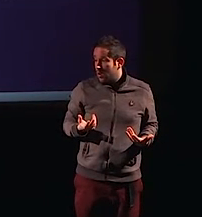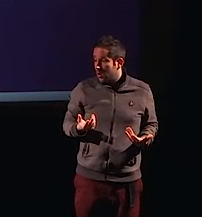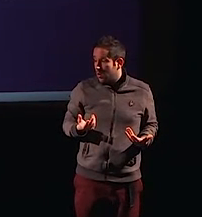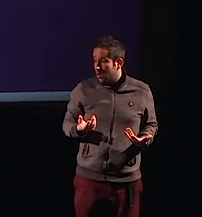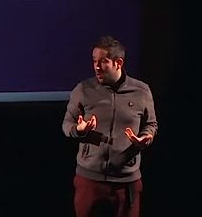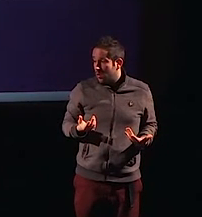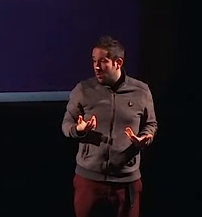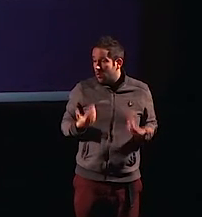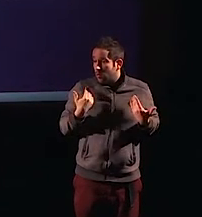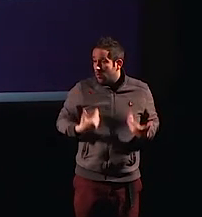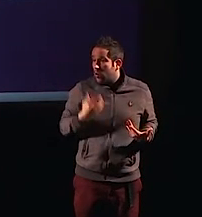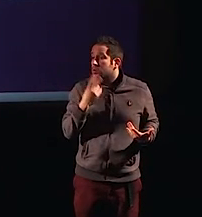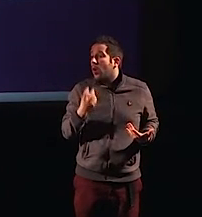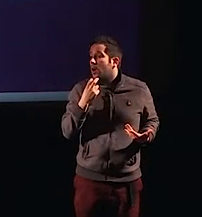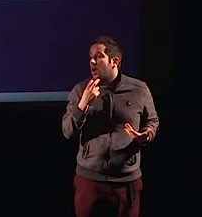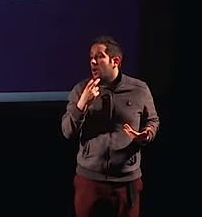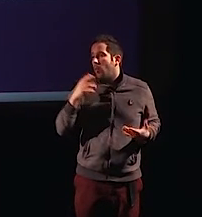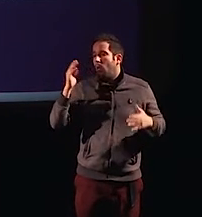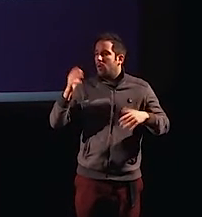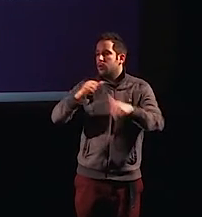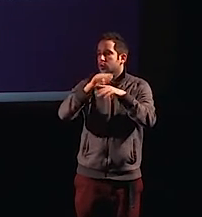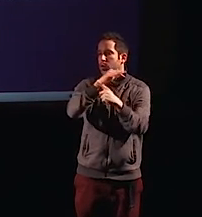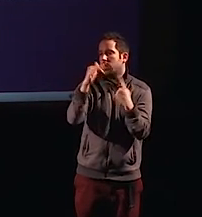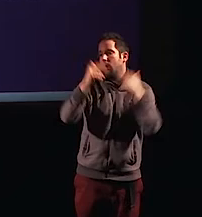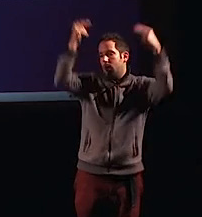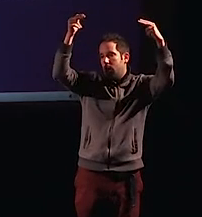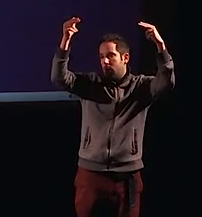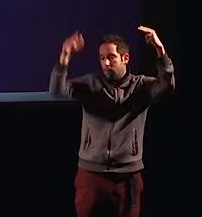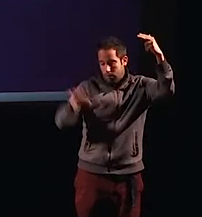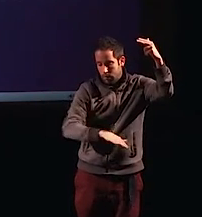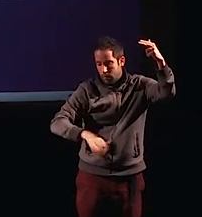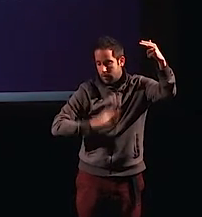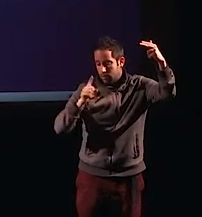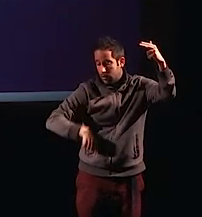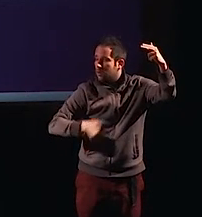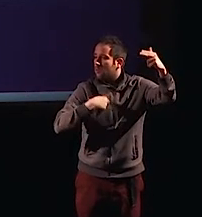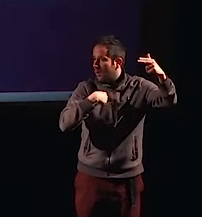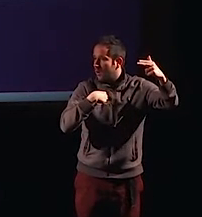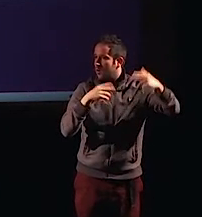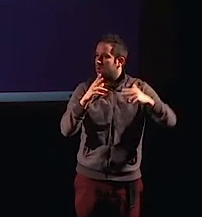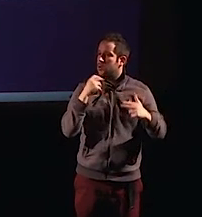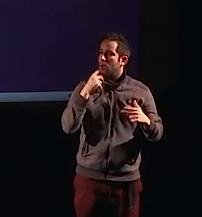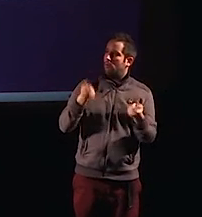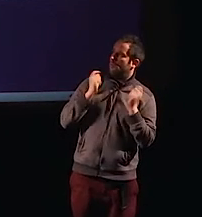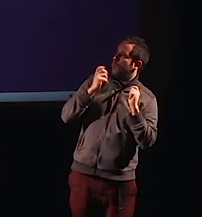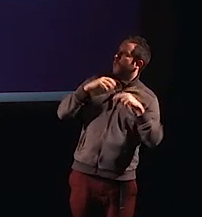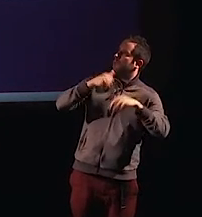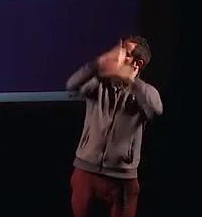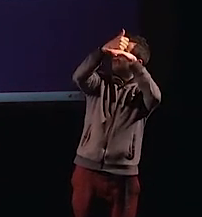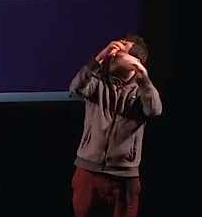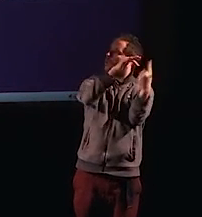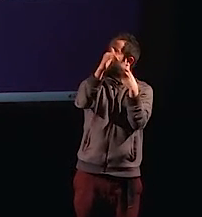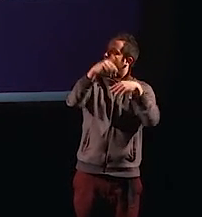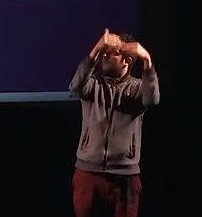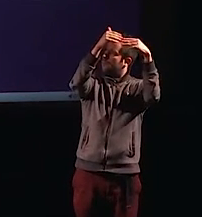cis, le citoyen élite, parce que c'est une grosse élite en fait, au siècle dernier, mais on est le citoyen adoubé pour être citoyen et pour arriver, parce que les femmes